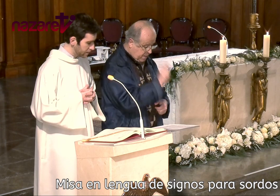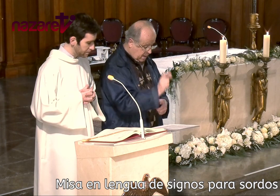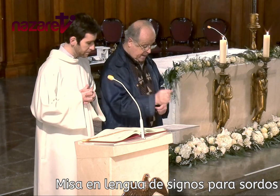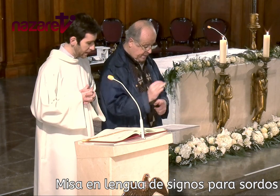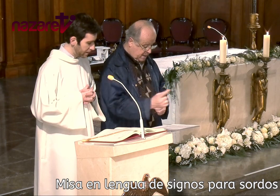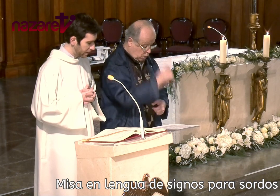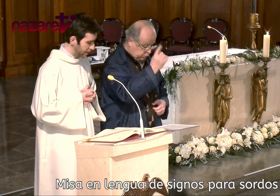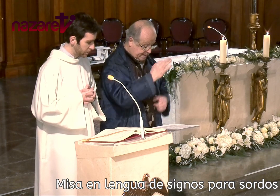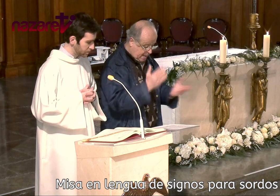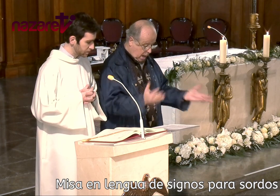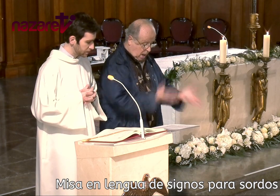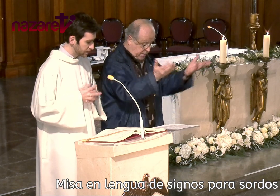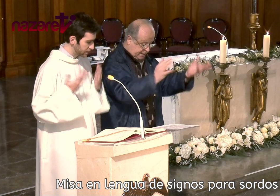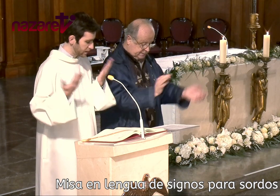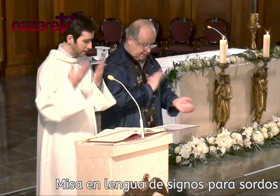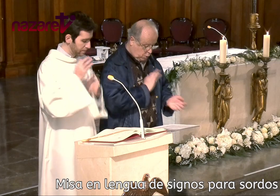palabra de dios alabamos